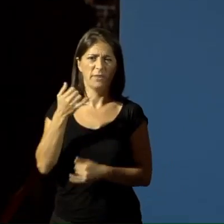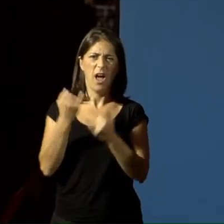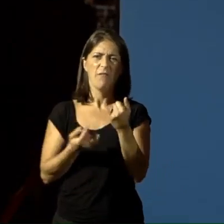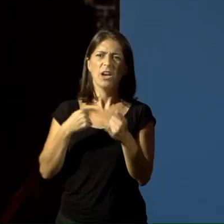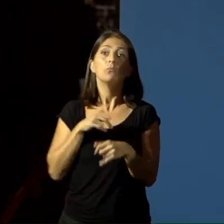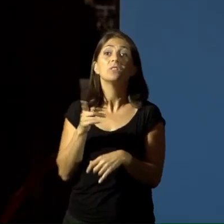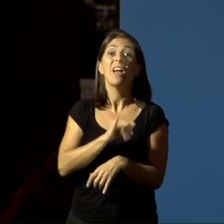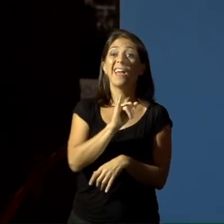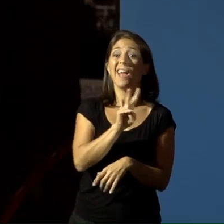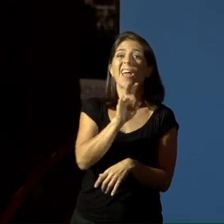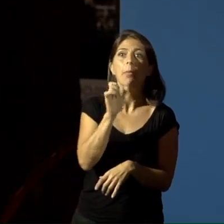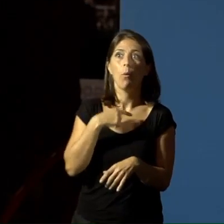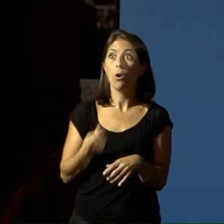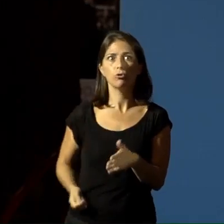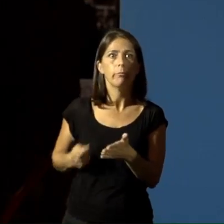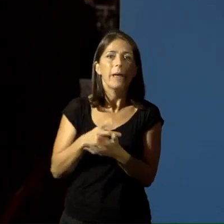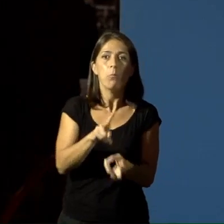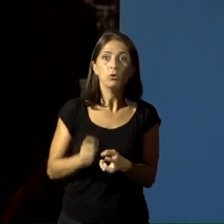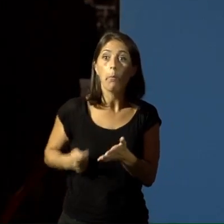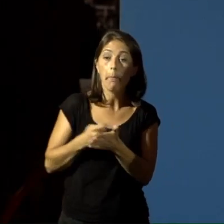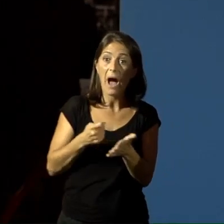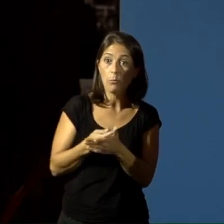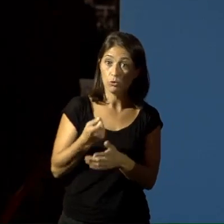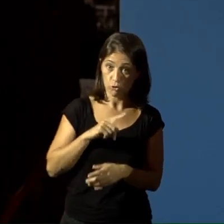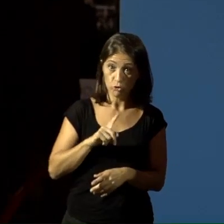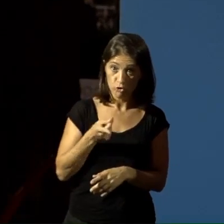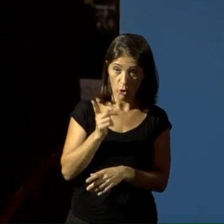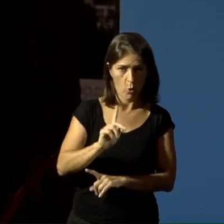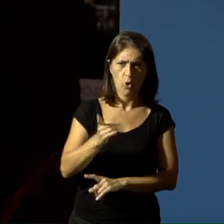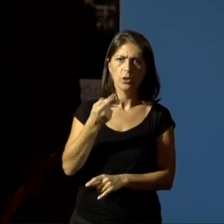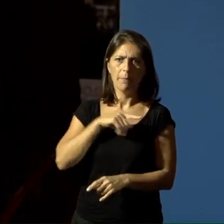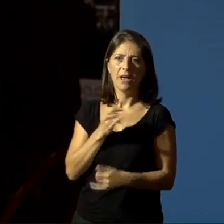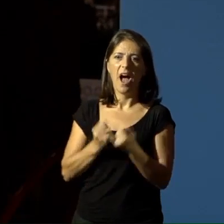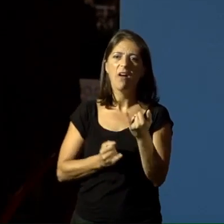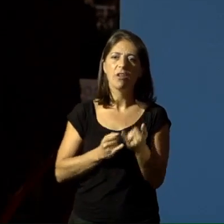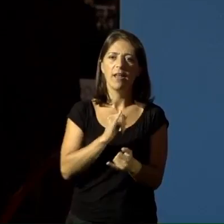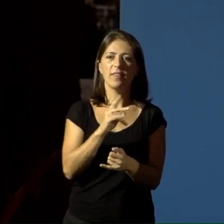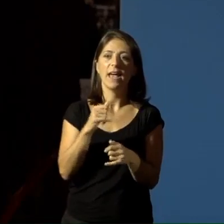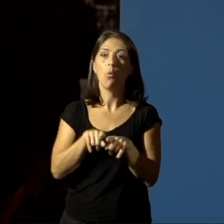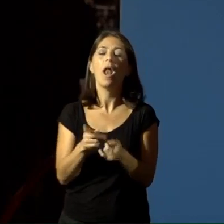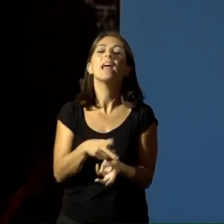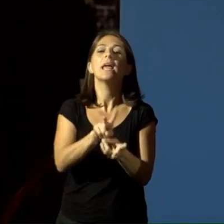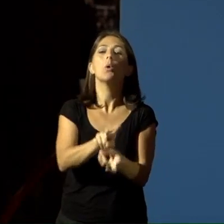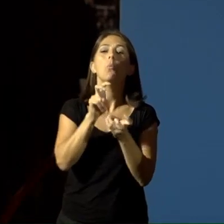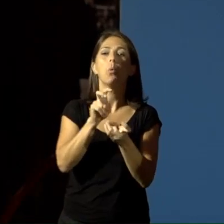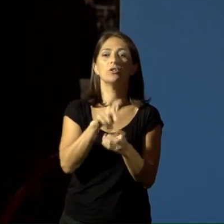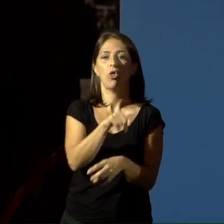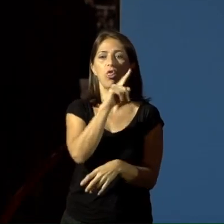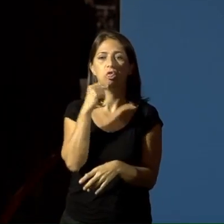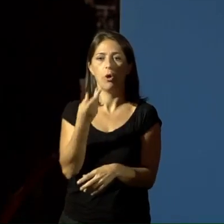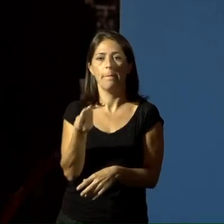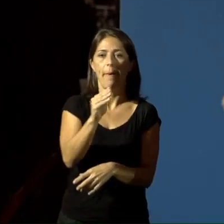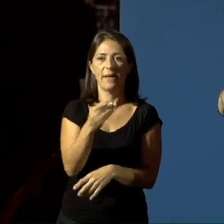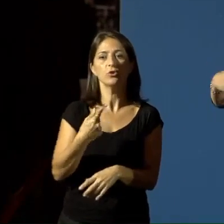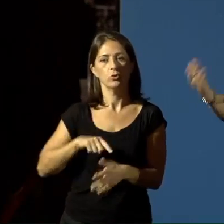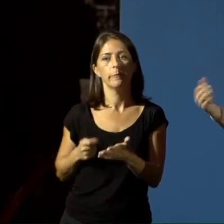cobran o imposto de valor engadido, amigas, tamén nos cobran o IDE, o imposto da dor engadida.